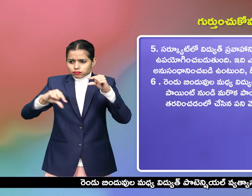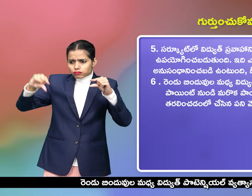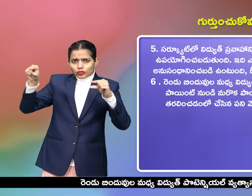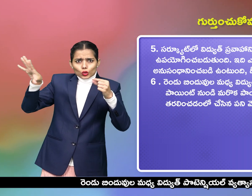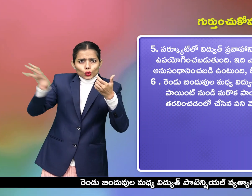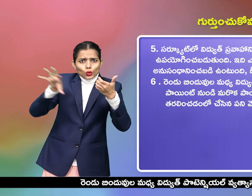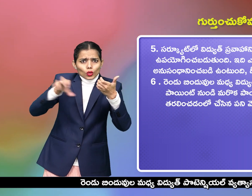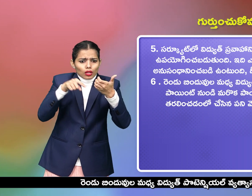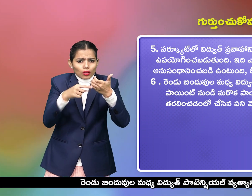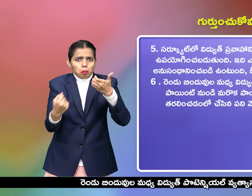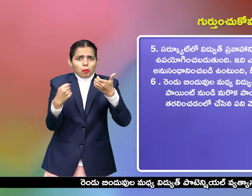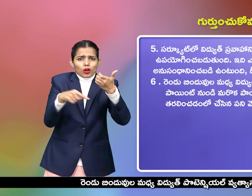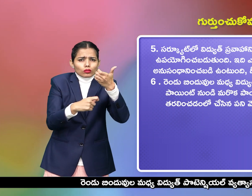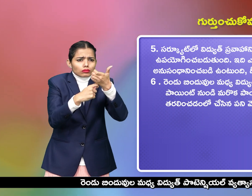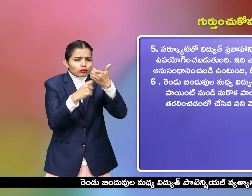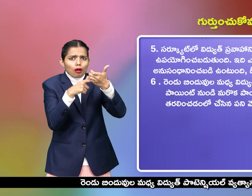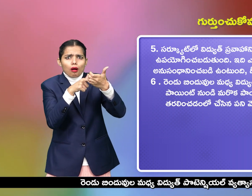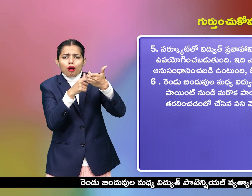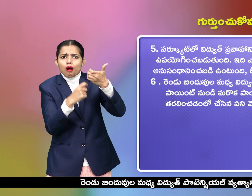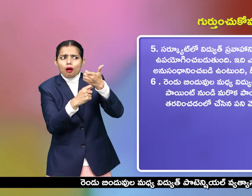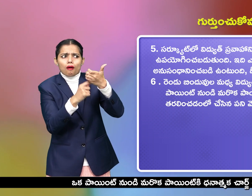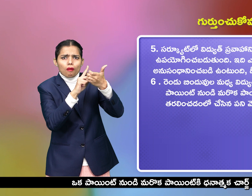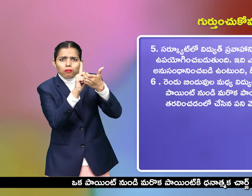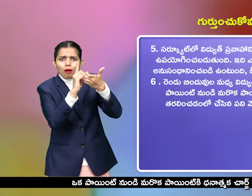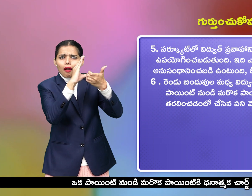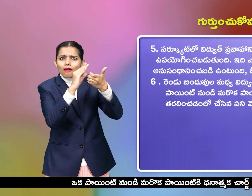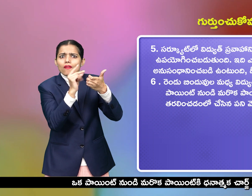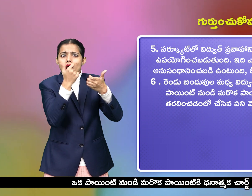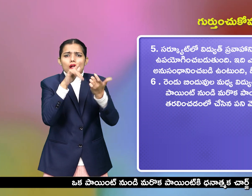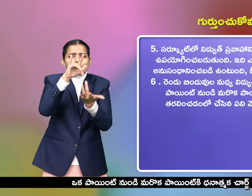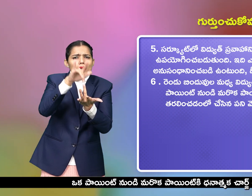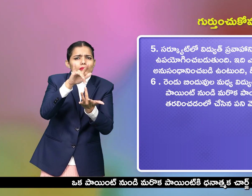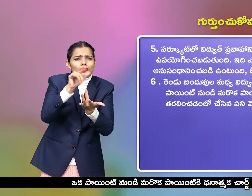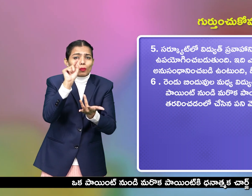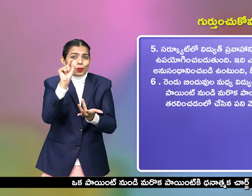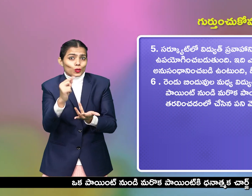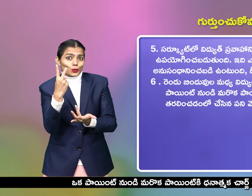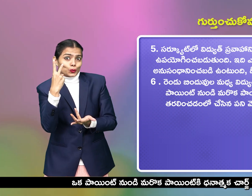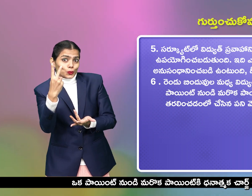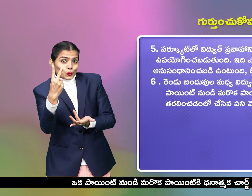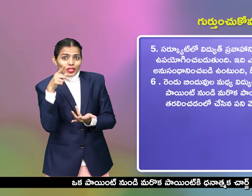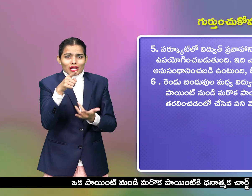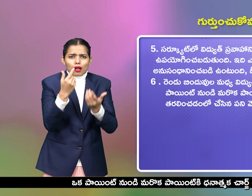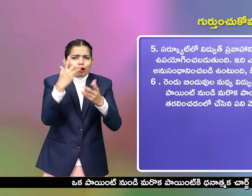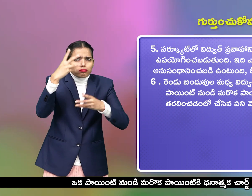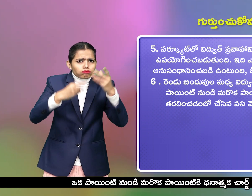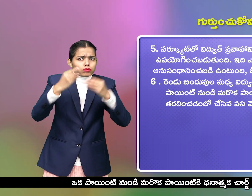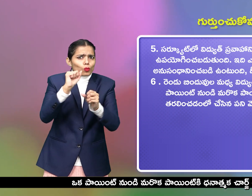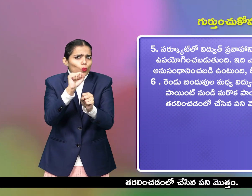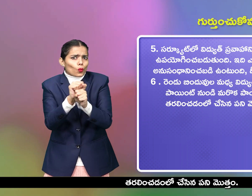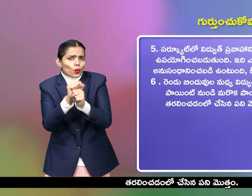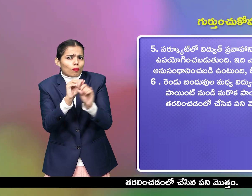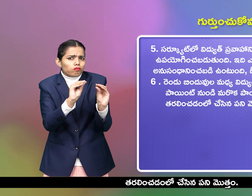రెండు బిందువుల మధ్య విద్యుత్ పొటెన్షియల్ వ్యత్యాసం అనేది ఒక పాయింట్ నుండి మరొక పాయింట్కి ధనాత్మక ఛార్జ్